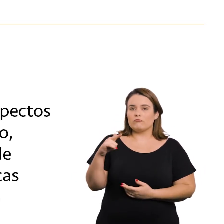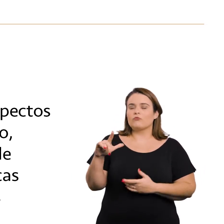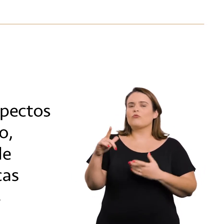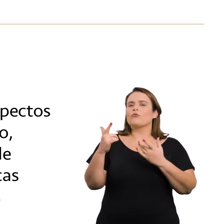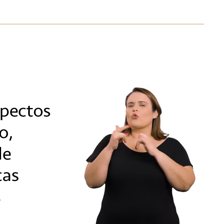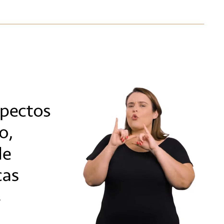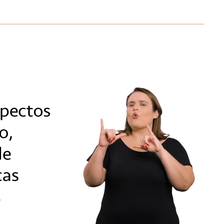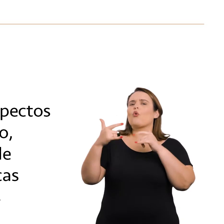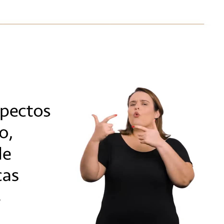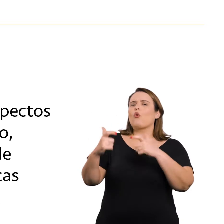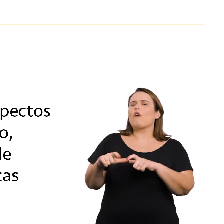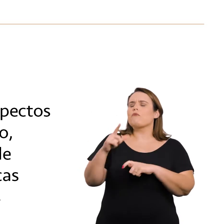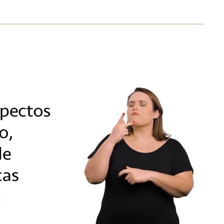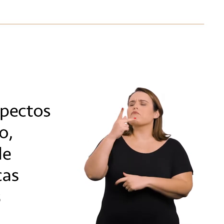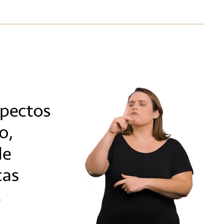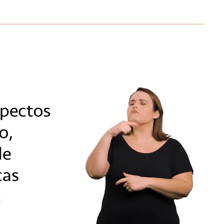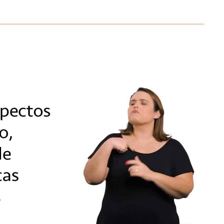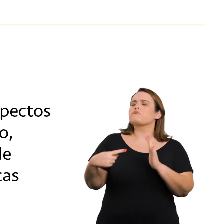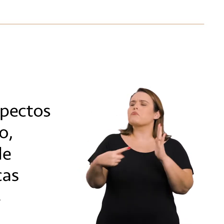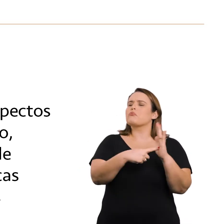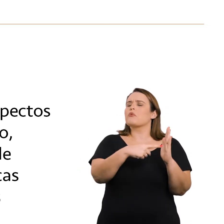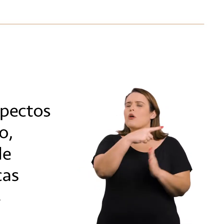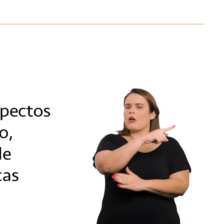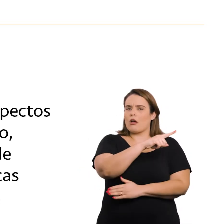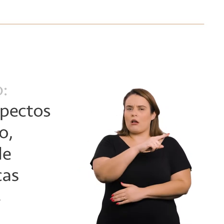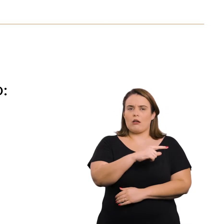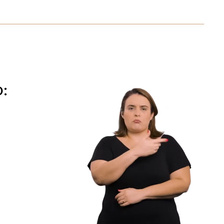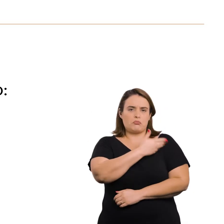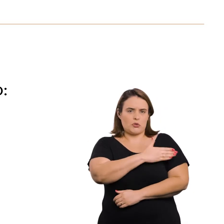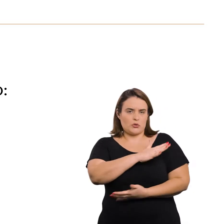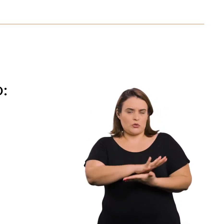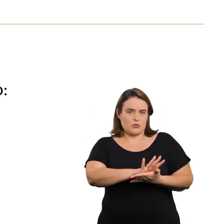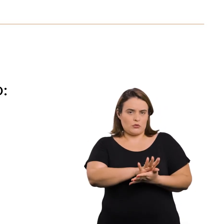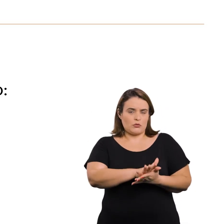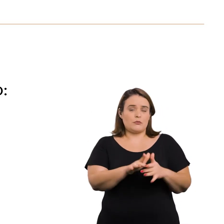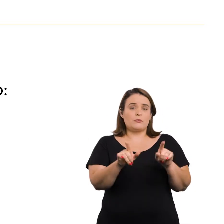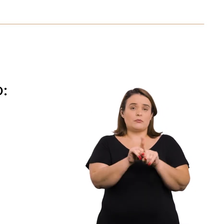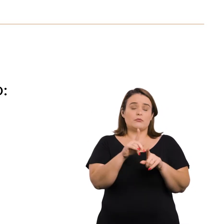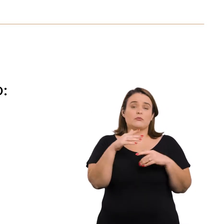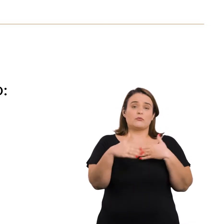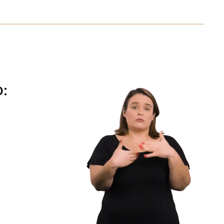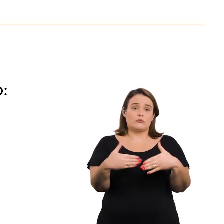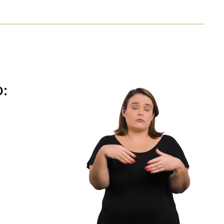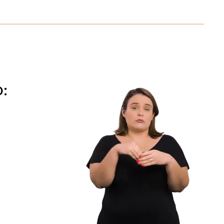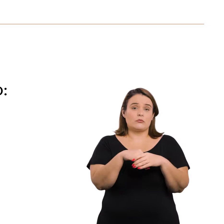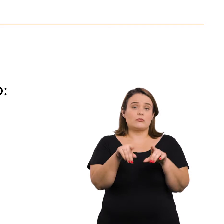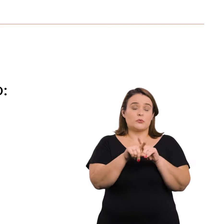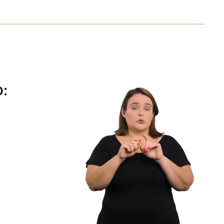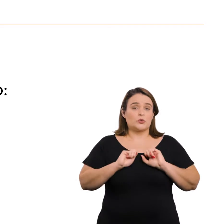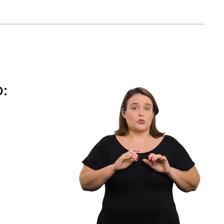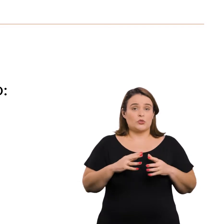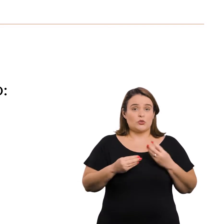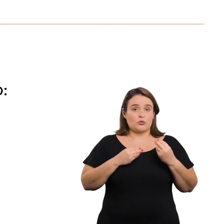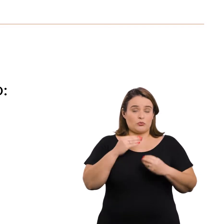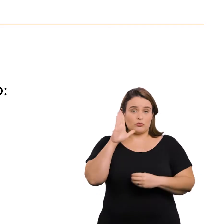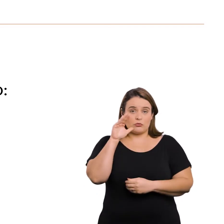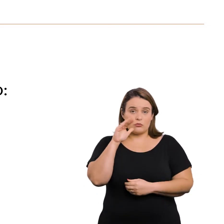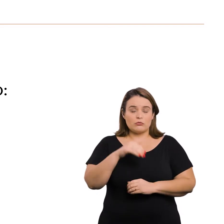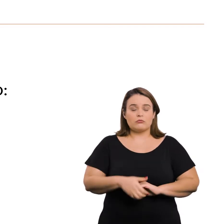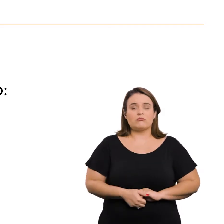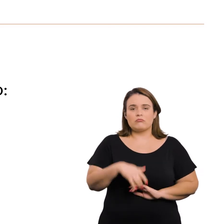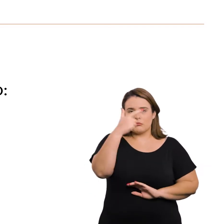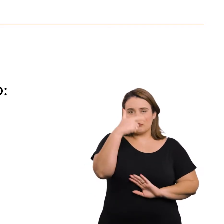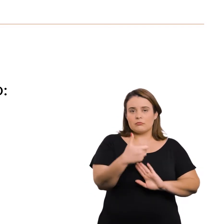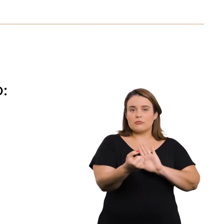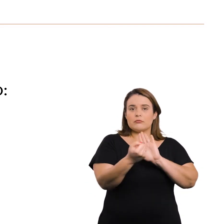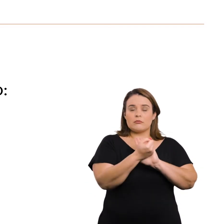de canais de denúncia de práticas discriminatórias, processos internos e por atitudes de colaboradores, por exemplo,